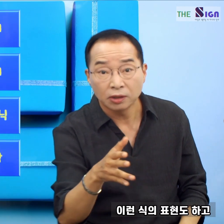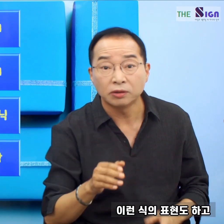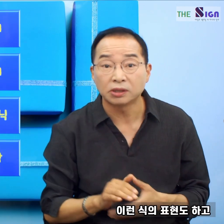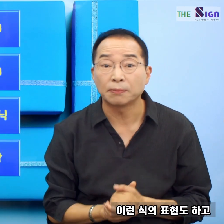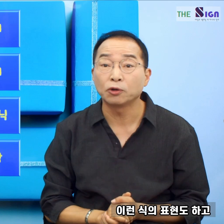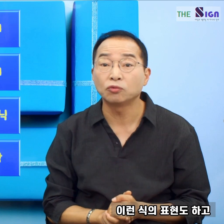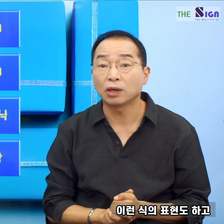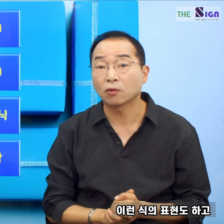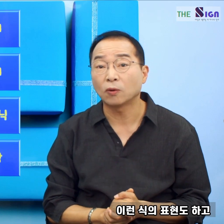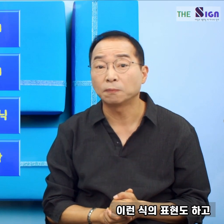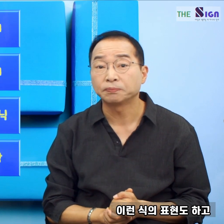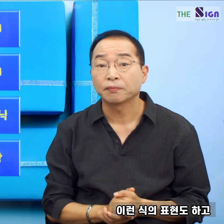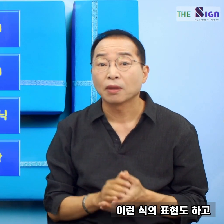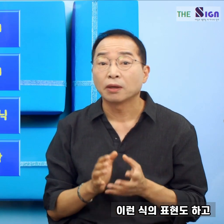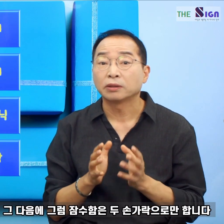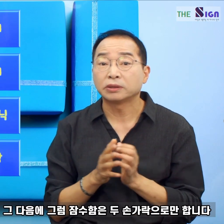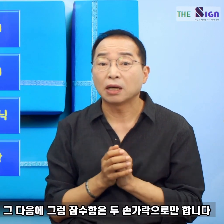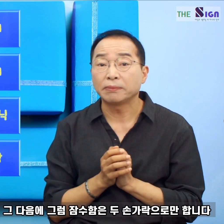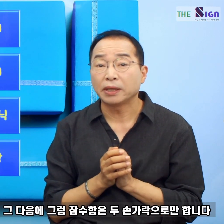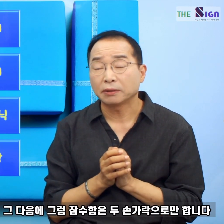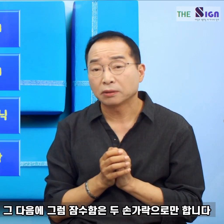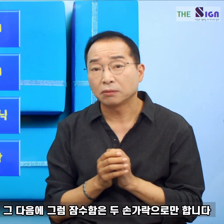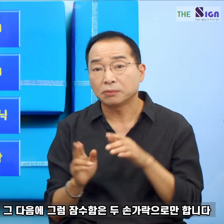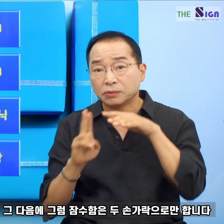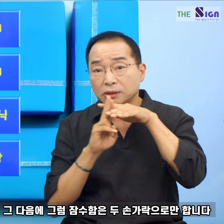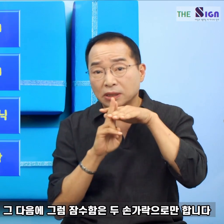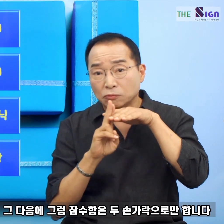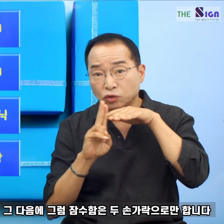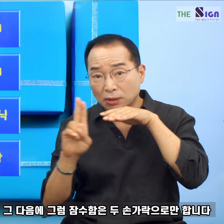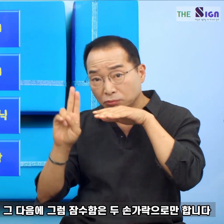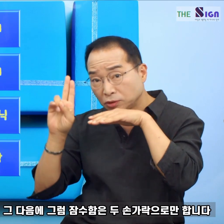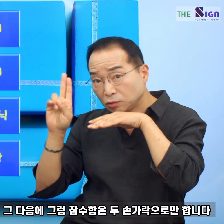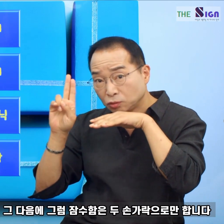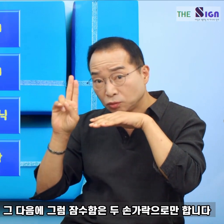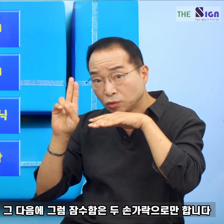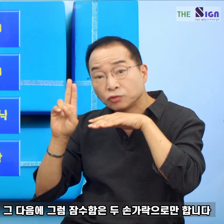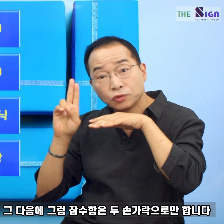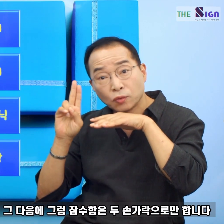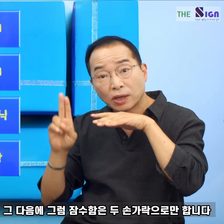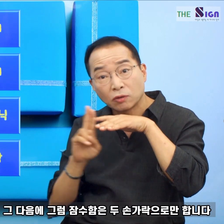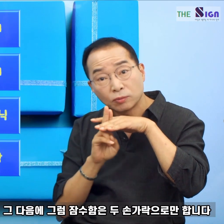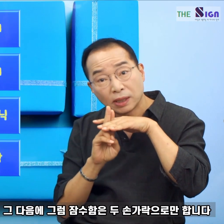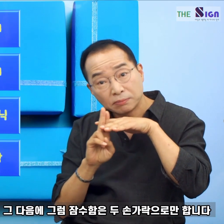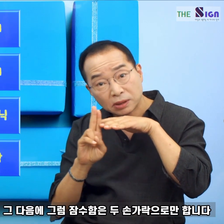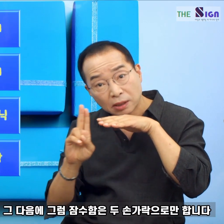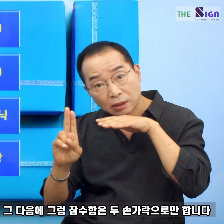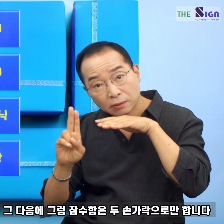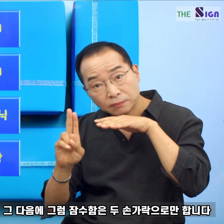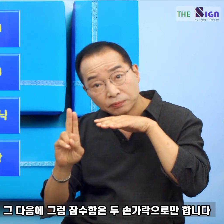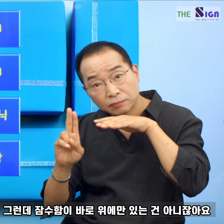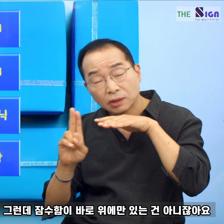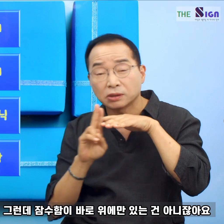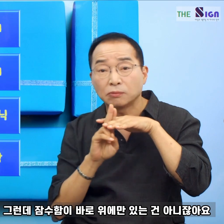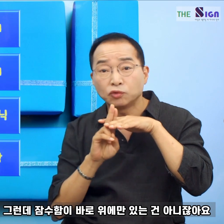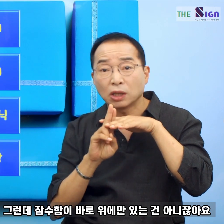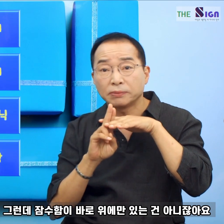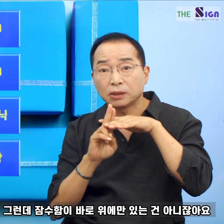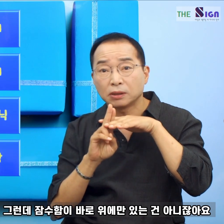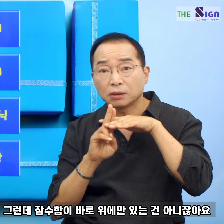식의 표현도 하고, 그 다음에 그럼 이게 잠수함은 요 두 손가락으로만 합니다. 근데 잠수함이